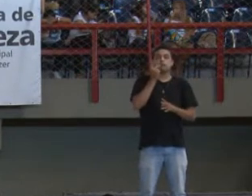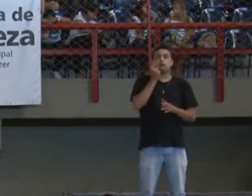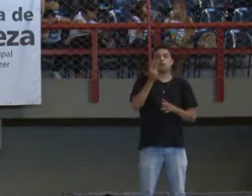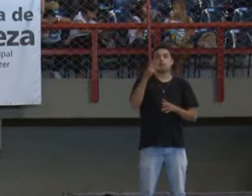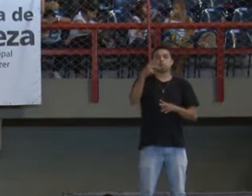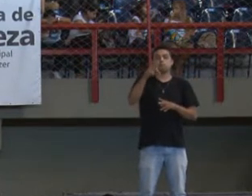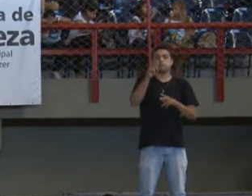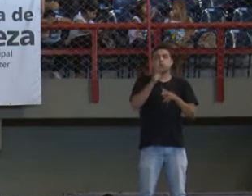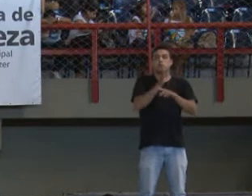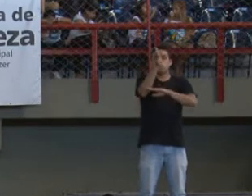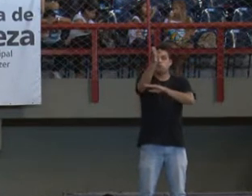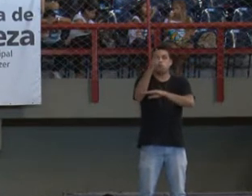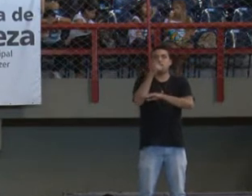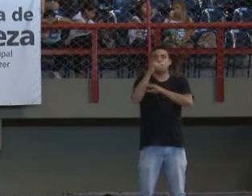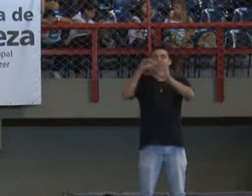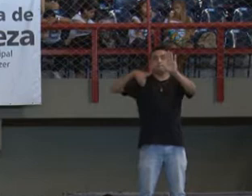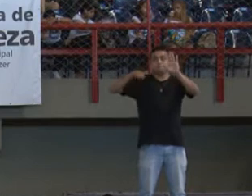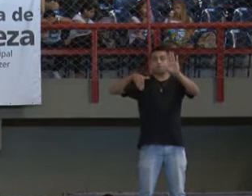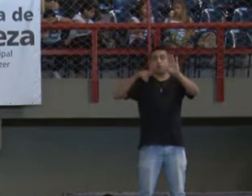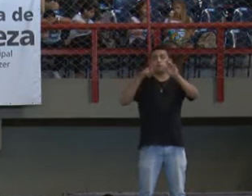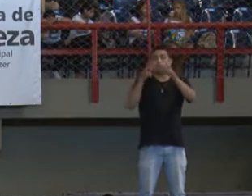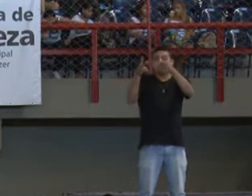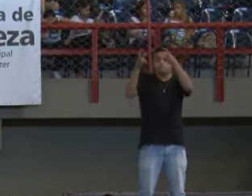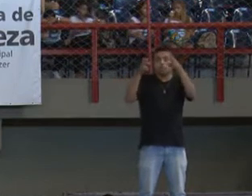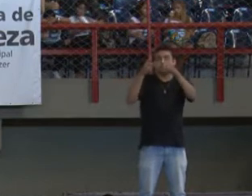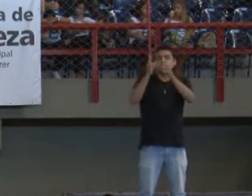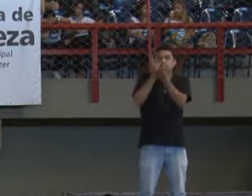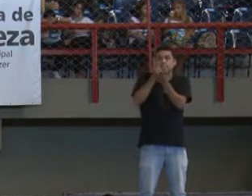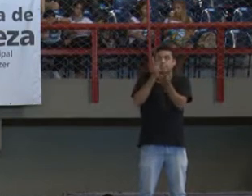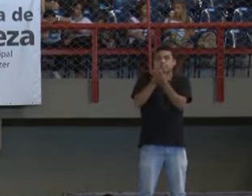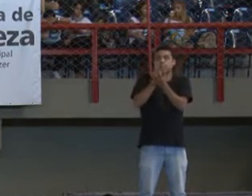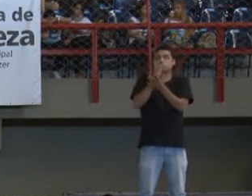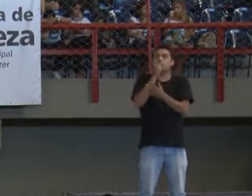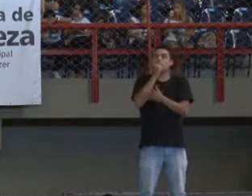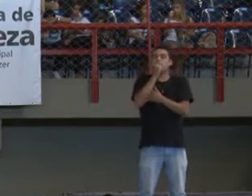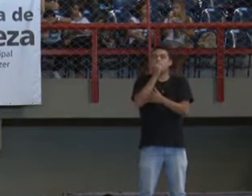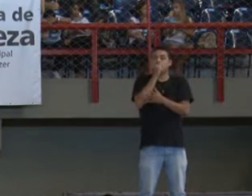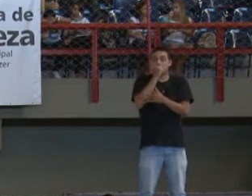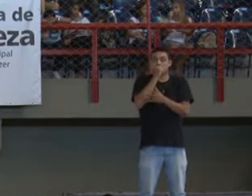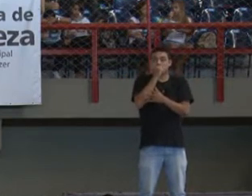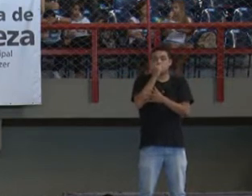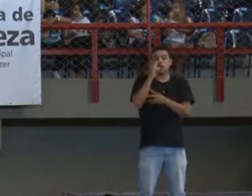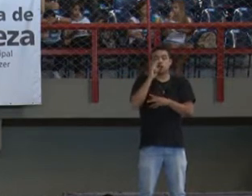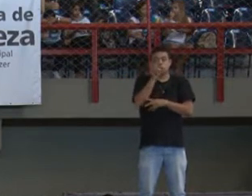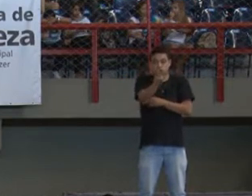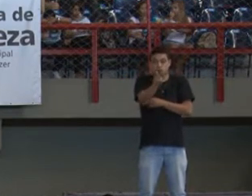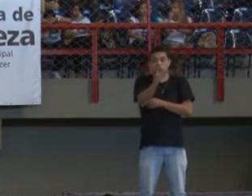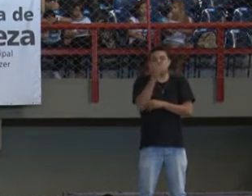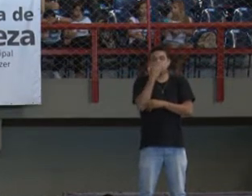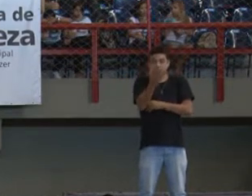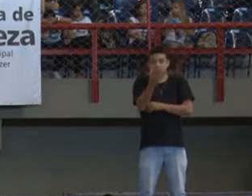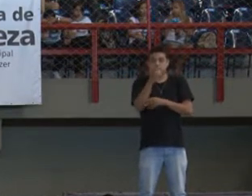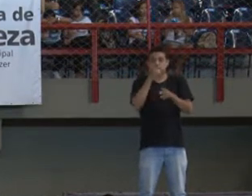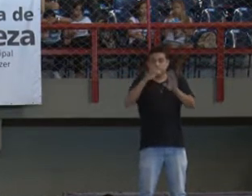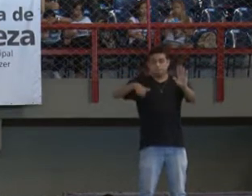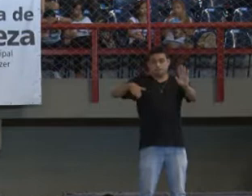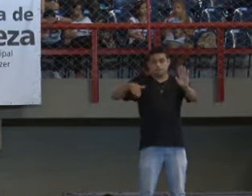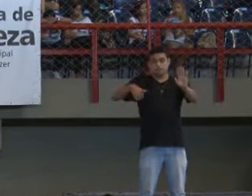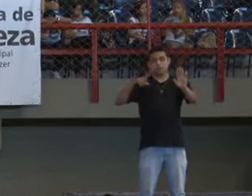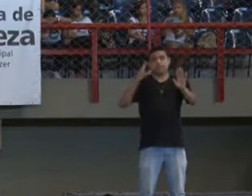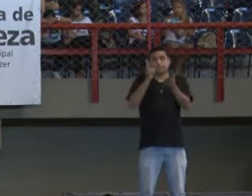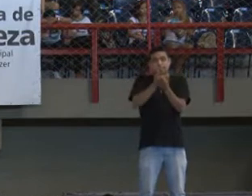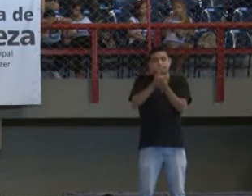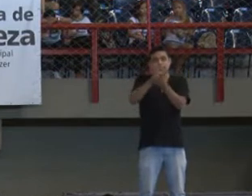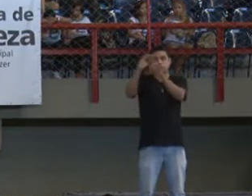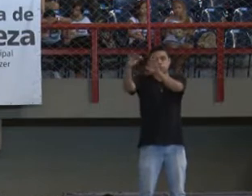certo? Você vai perceber que o mar sempre vai te puxando para a tua esquerda. Se você estiver olhando de frente, né, de frente para o mar, ela vai te puxar